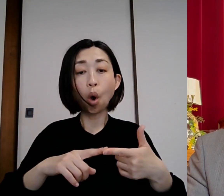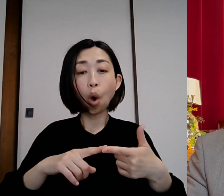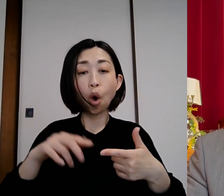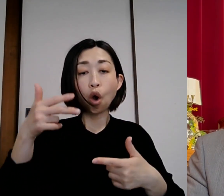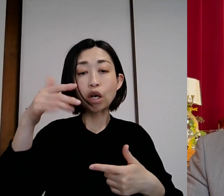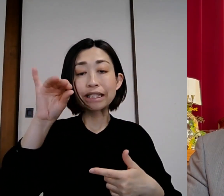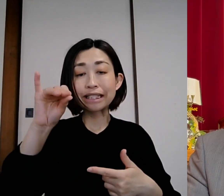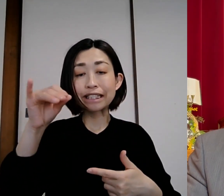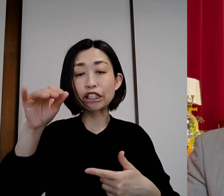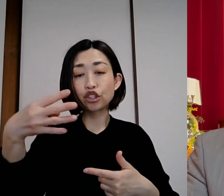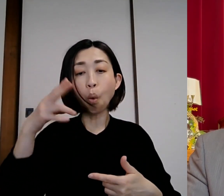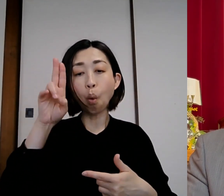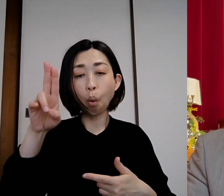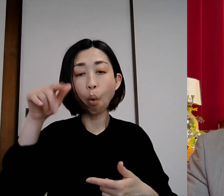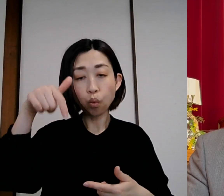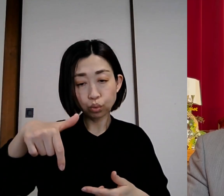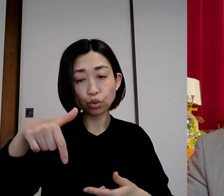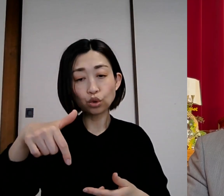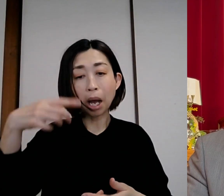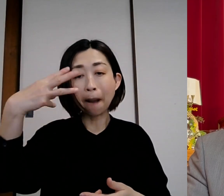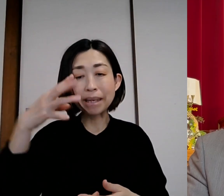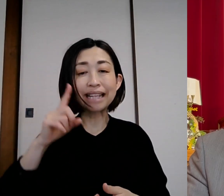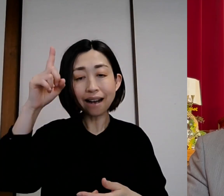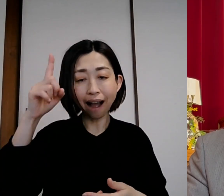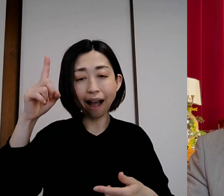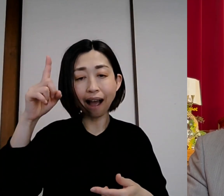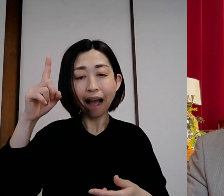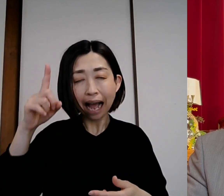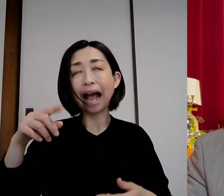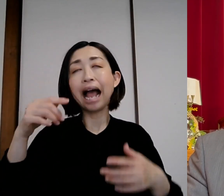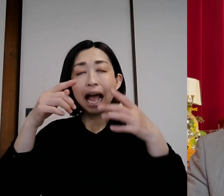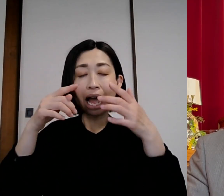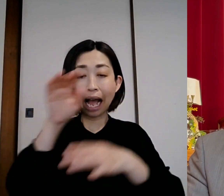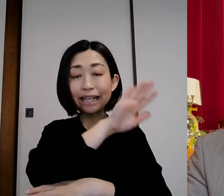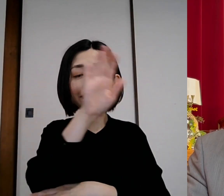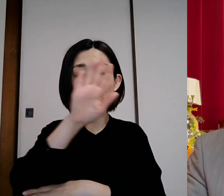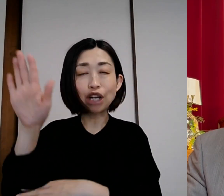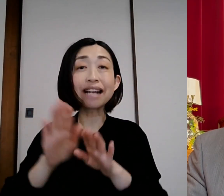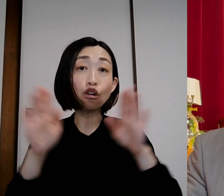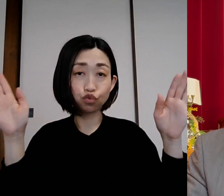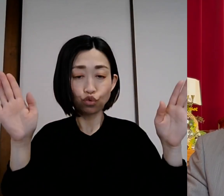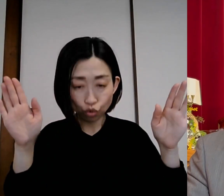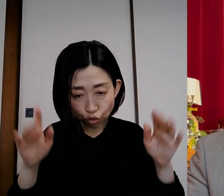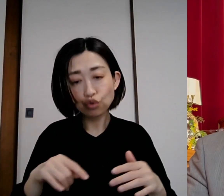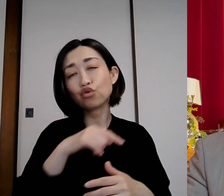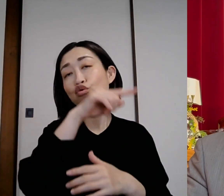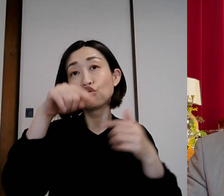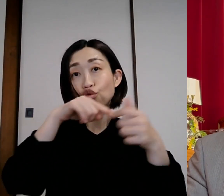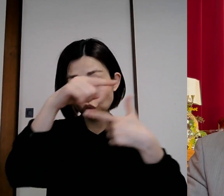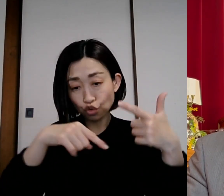き19章20節。こうして主の言葉は驚くほど広まり、ますます力強